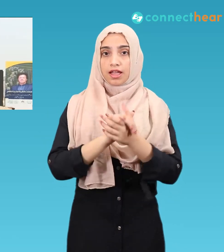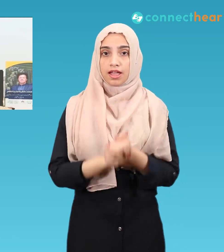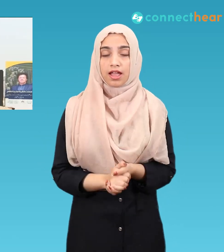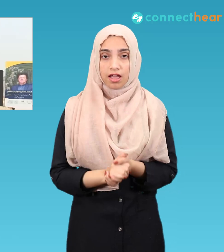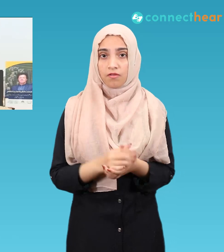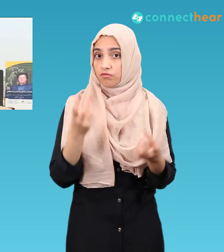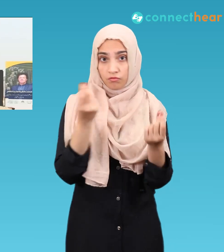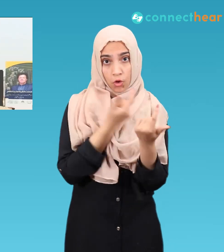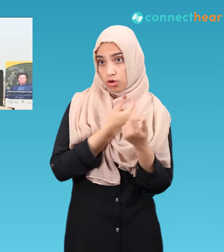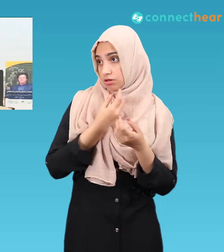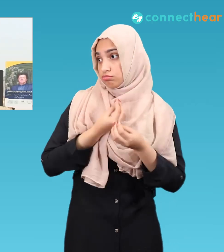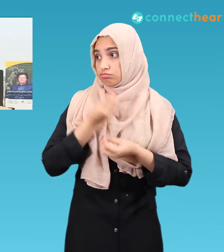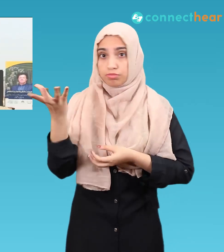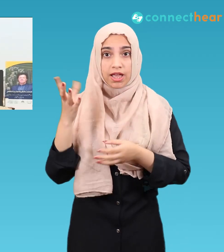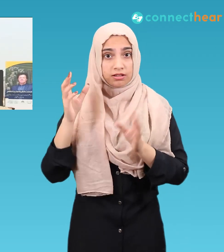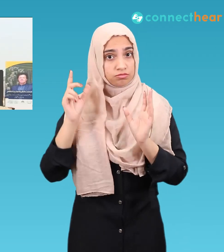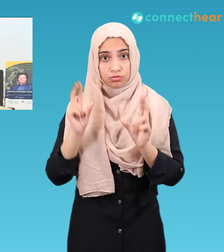ہے۔